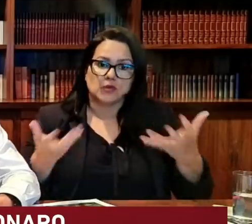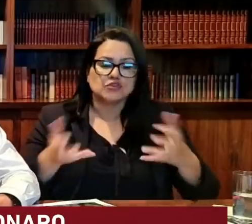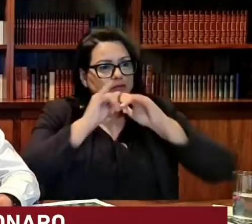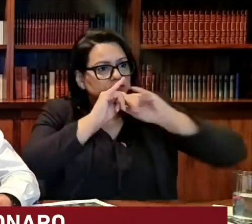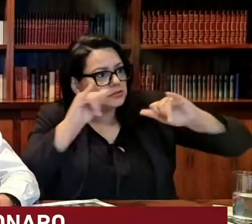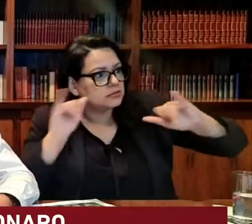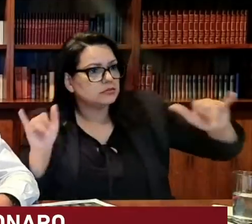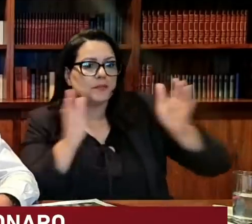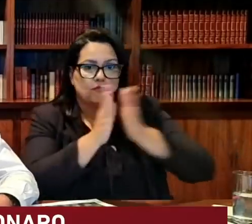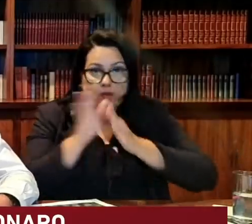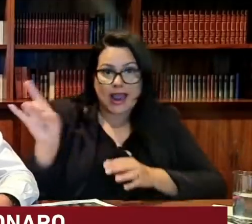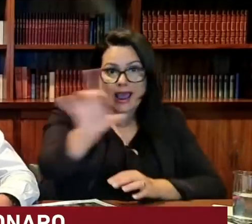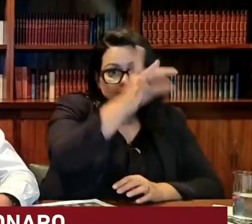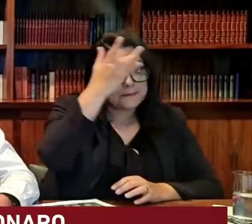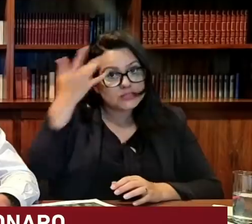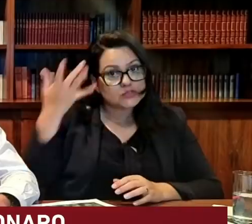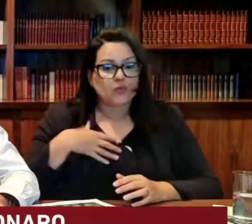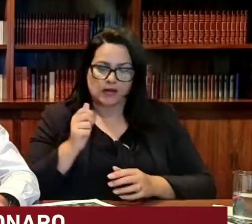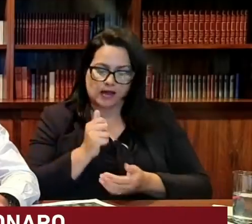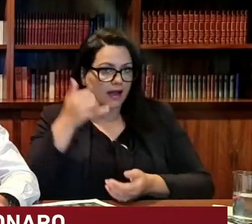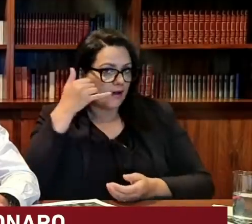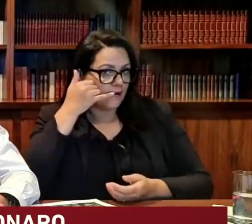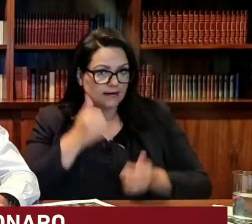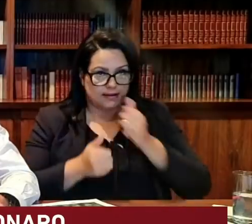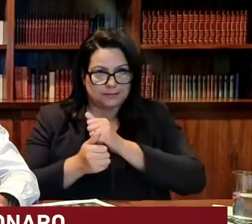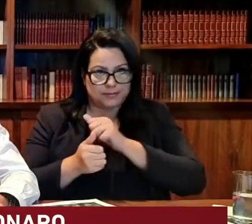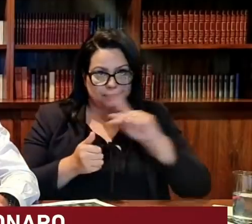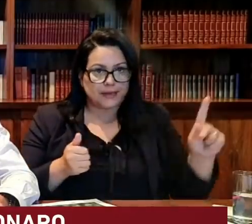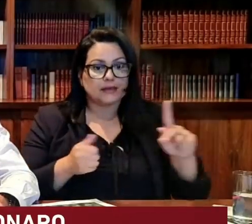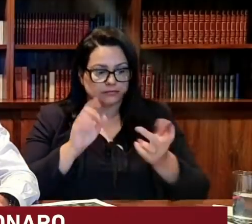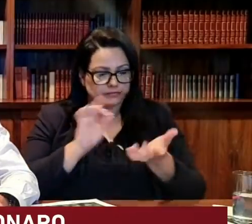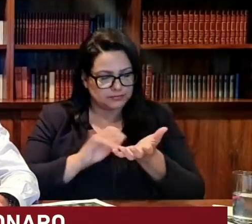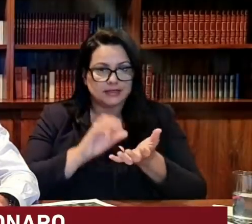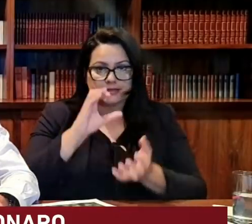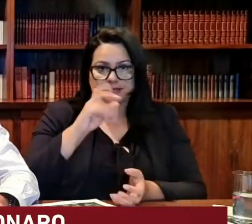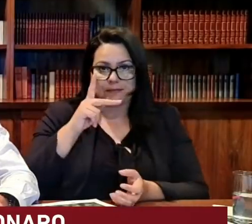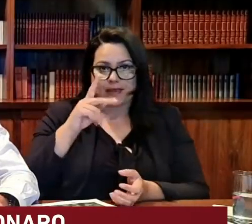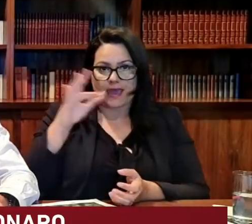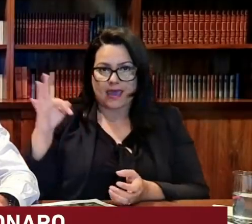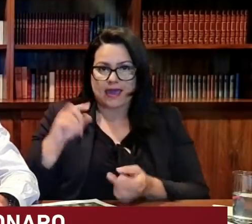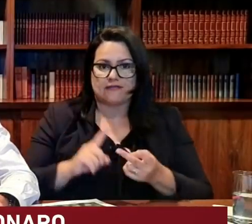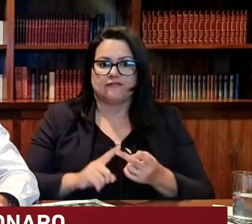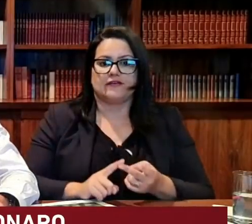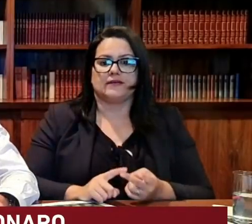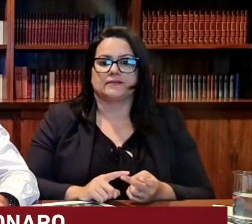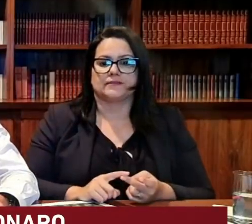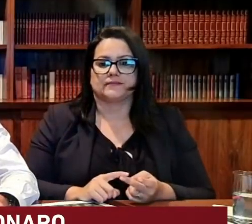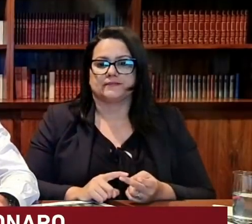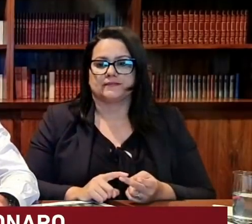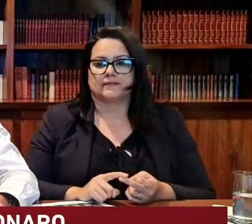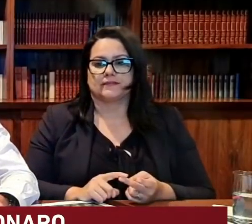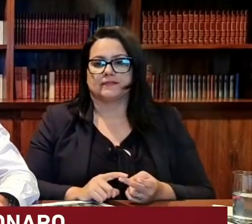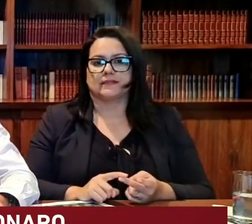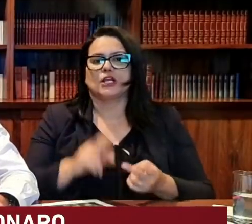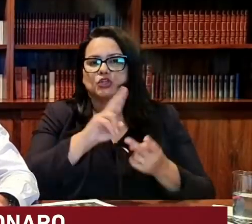campanha, você, num aplicativo, você bota o teu CPF e nome da mãe. É isso mesmo? Teu nome? Não, teu CPF, teu